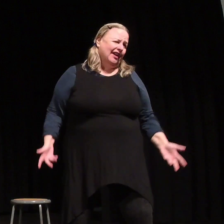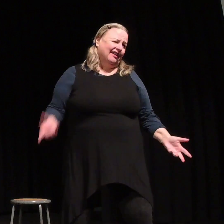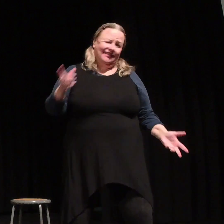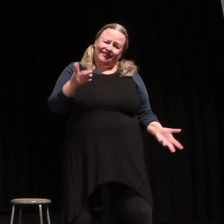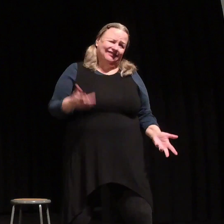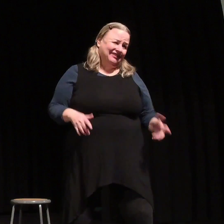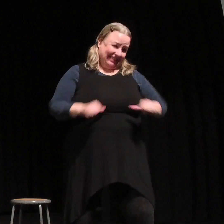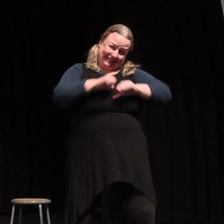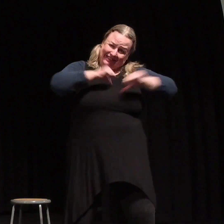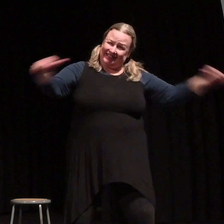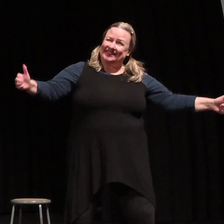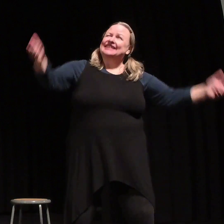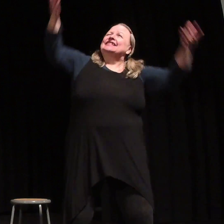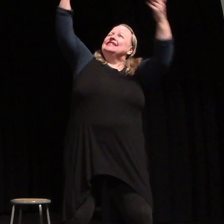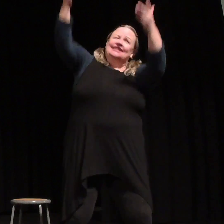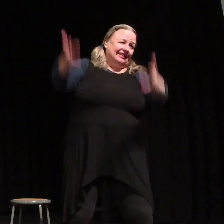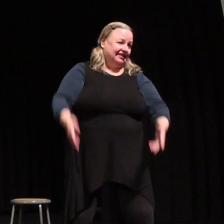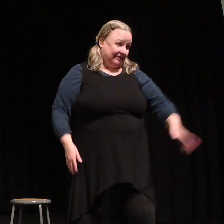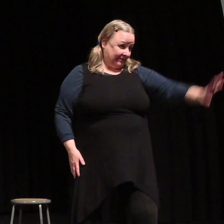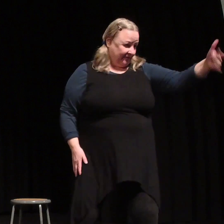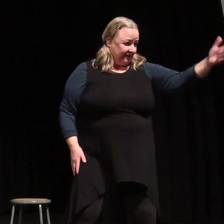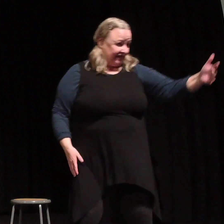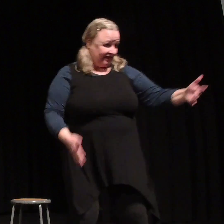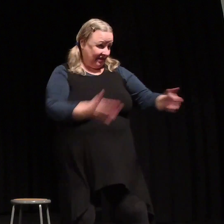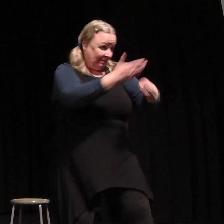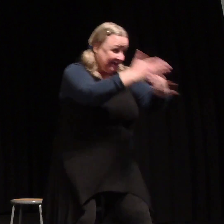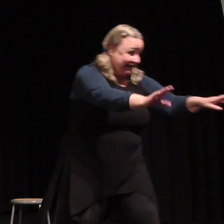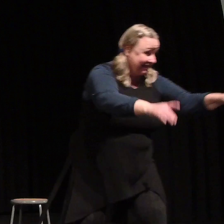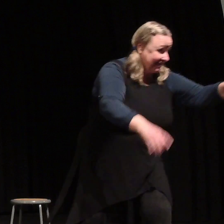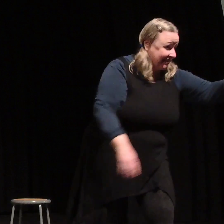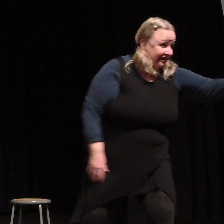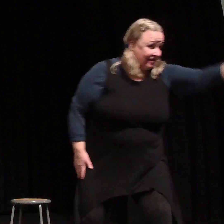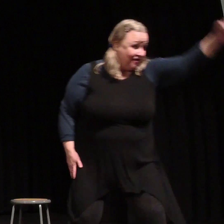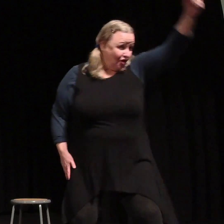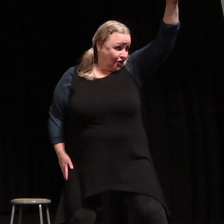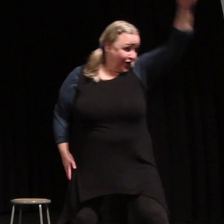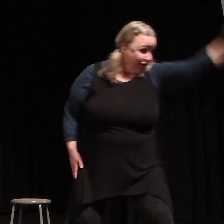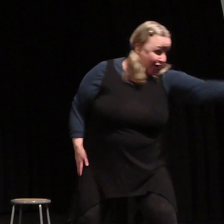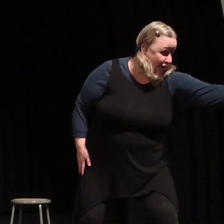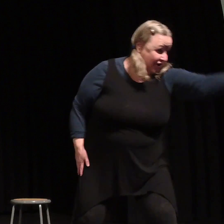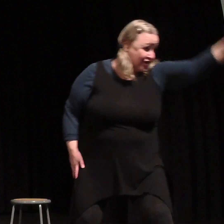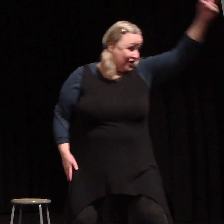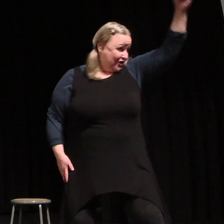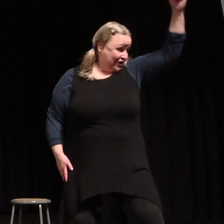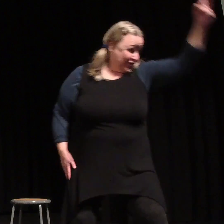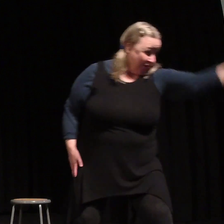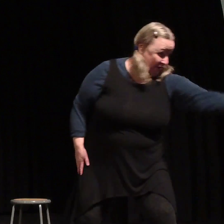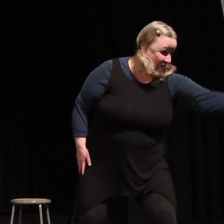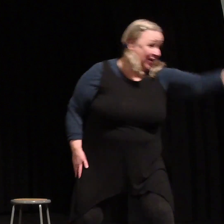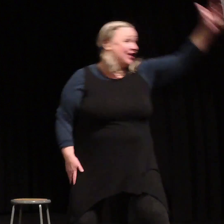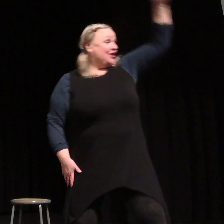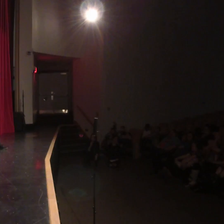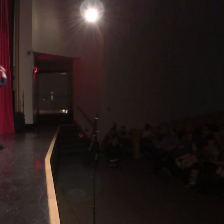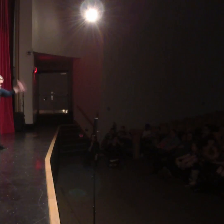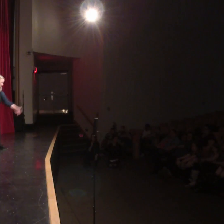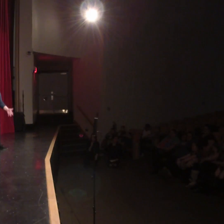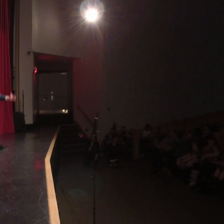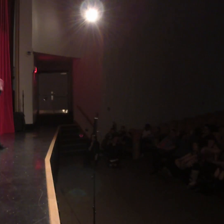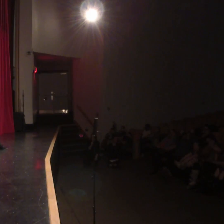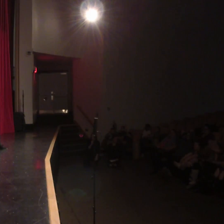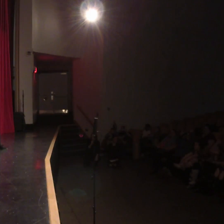j'ai besoin de vous, là. C'est un gros arbre, là, OK? Le plus fort que vous pouvez, là, OK? Vous êtes prêtes? 1, 2,